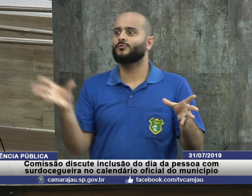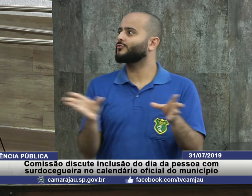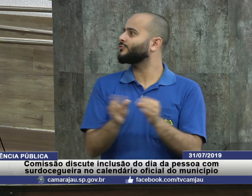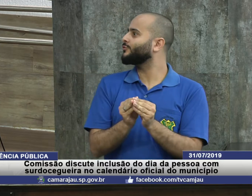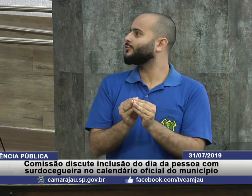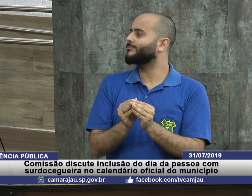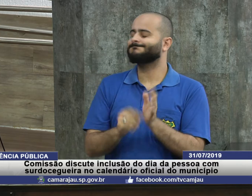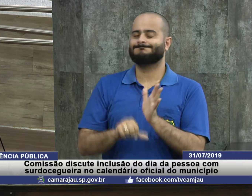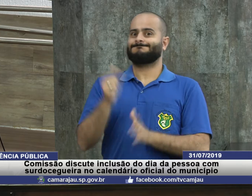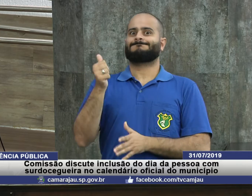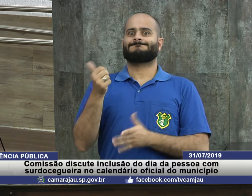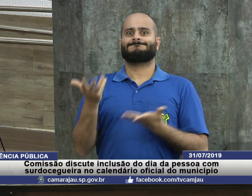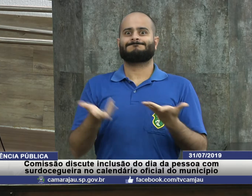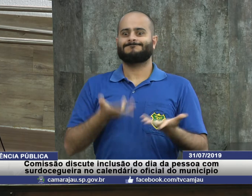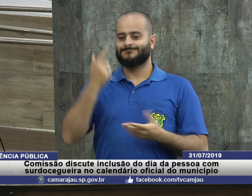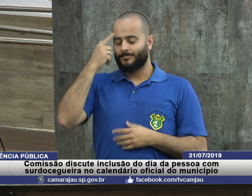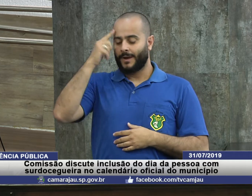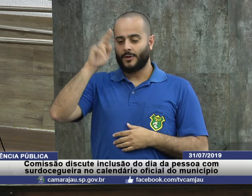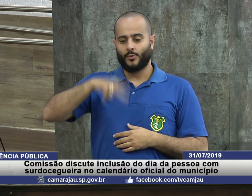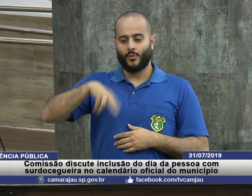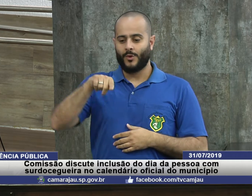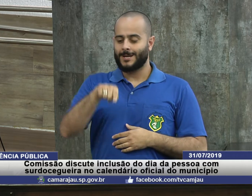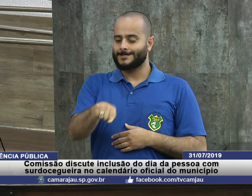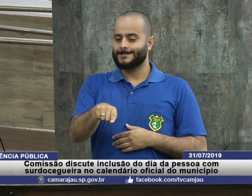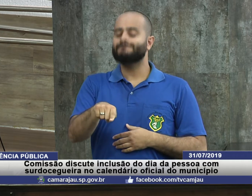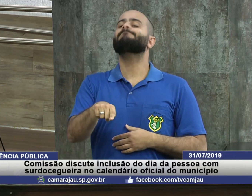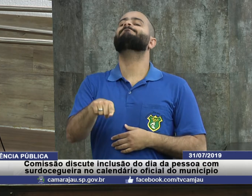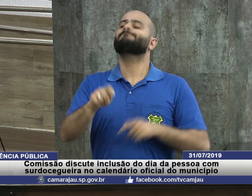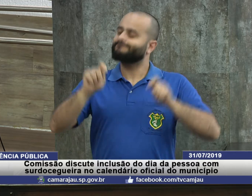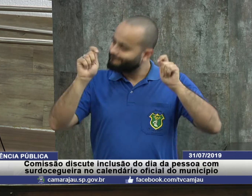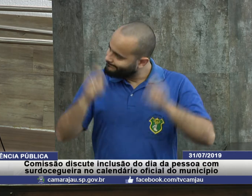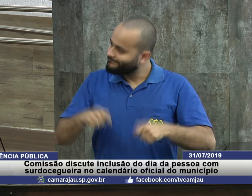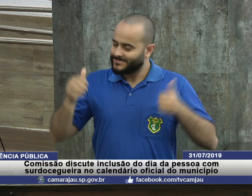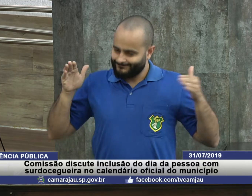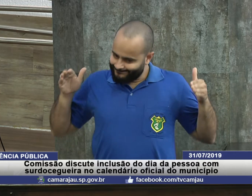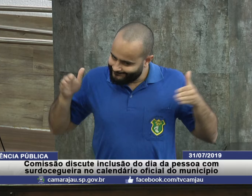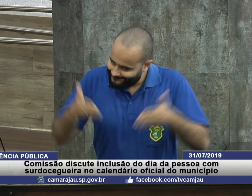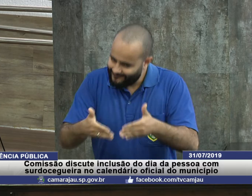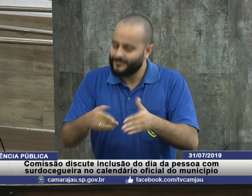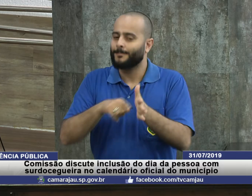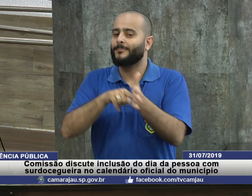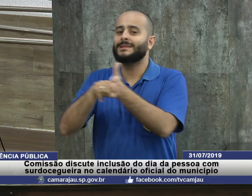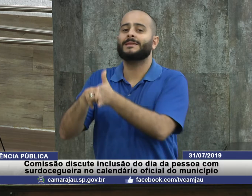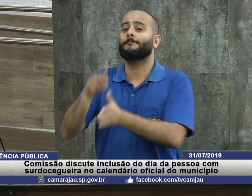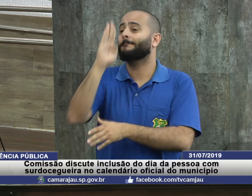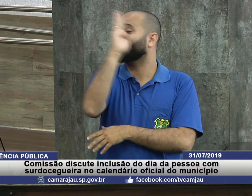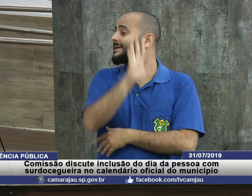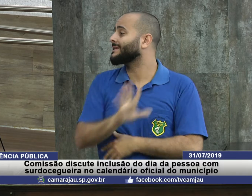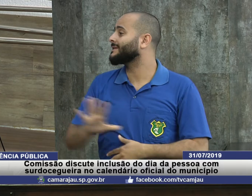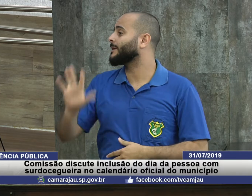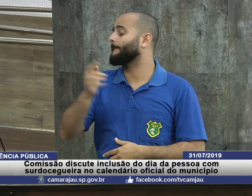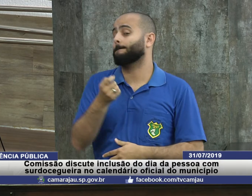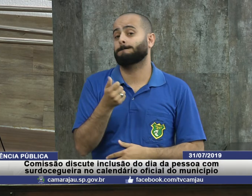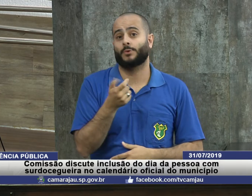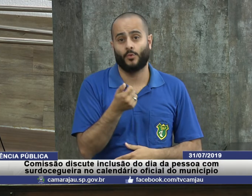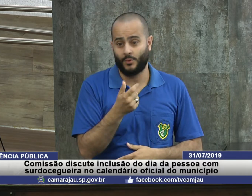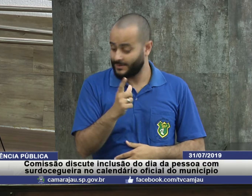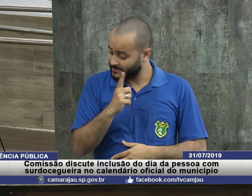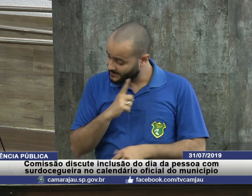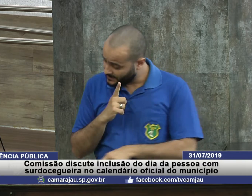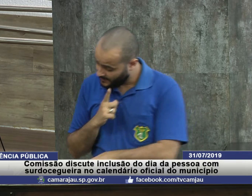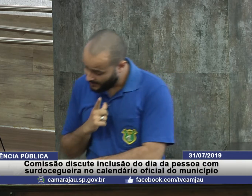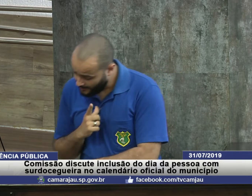construir caminhos. A gente não adianta juntar as políticas públicas desenvolvidas para pessoas surdas e para pessoas cegas, pensando que ela